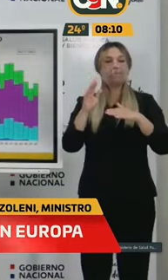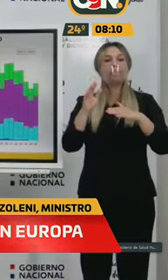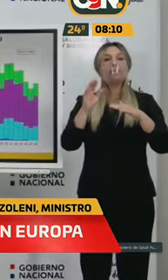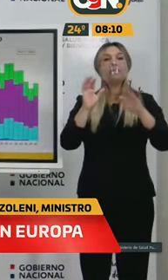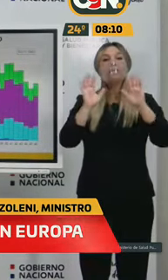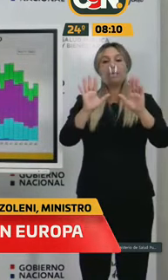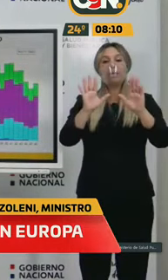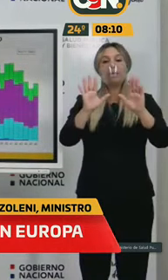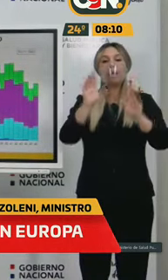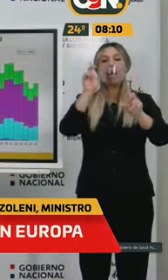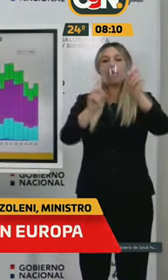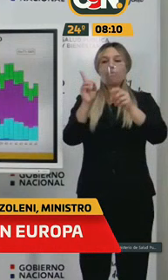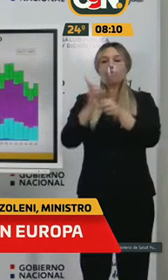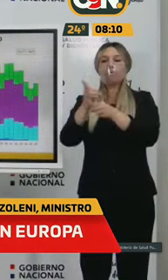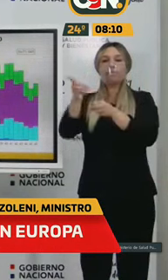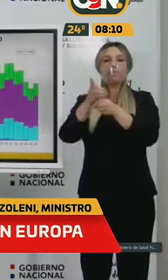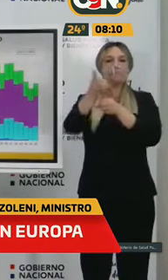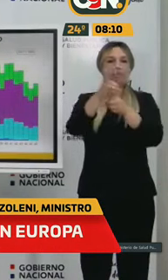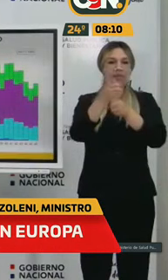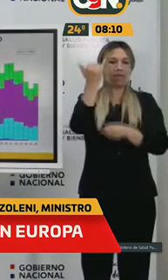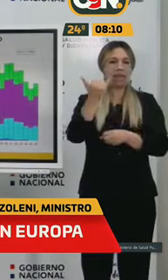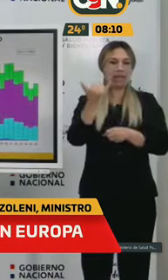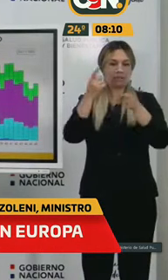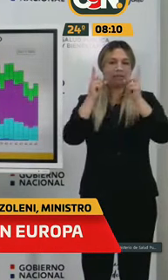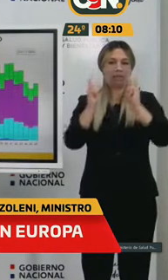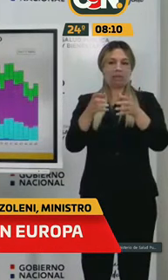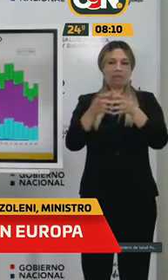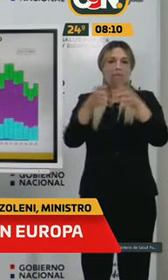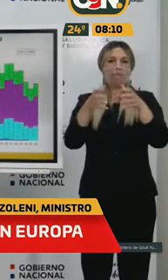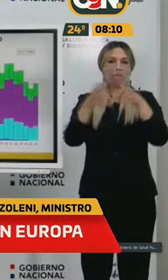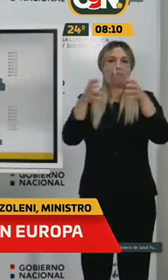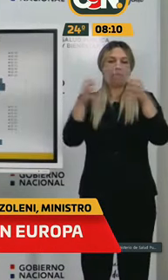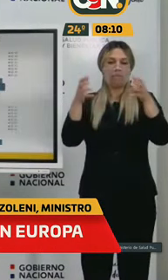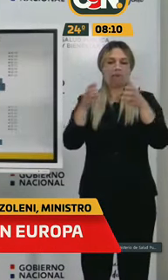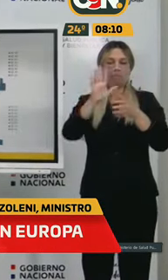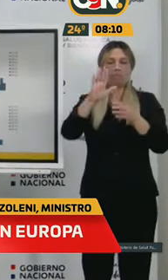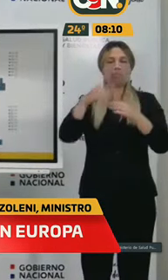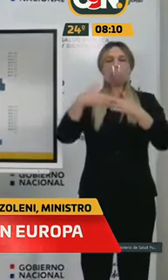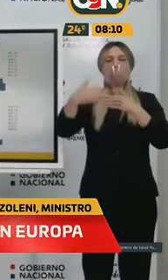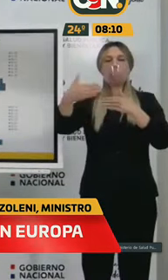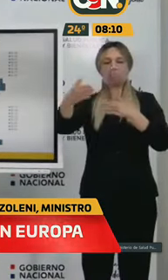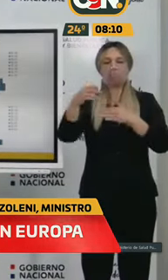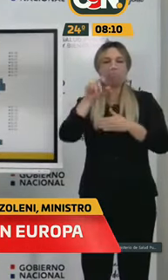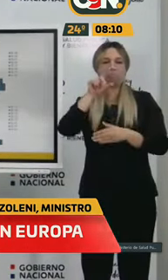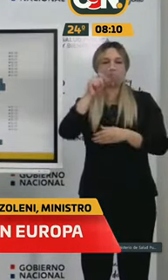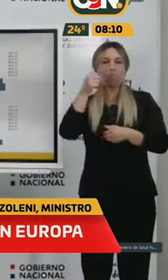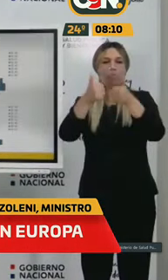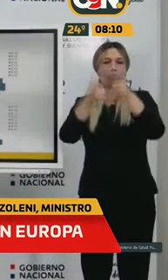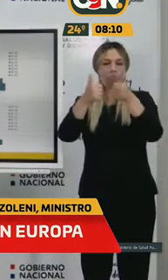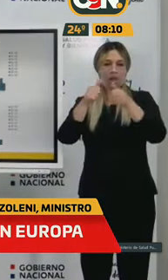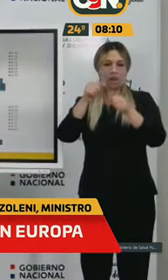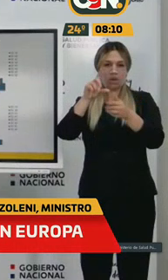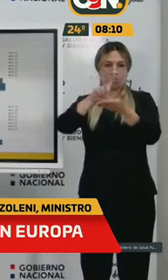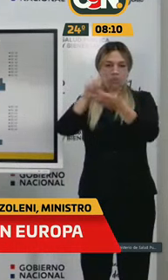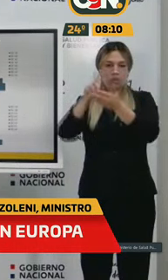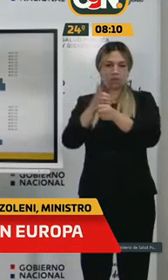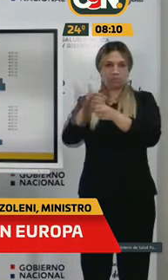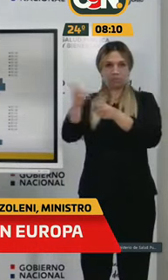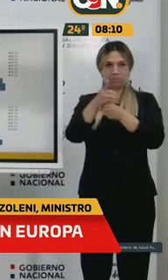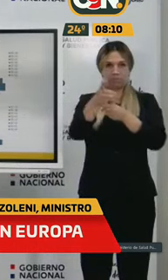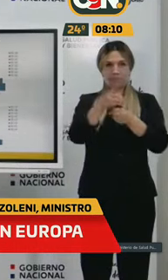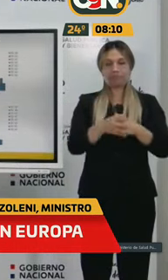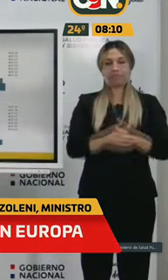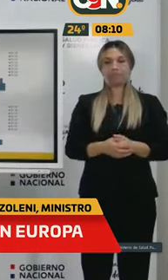contribución de algunos departamentos particulares que voy a hacer referencia un poco más adelante. Y aquí podemos ver, por